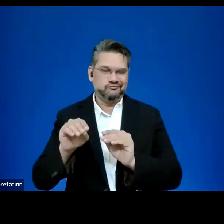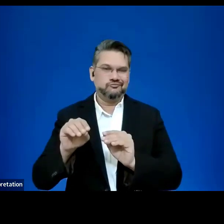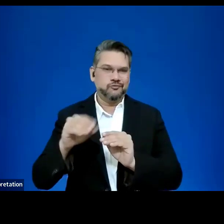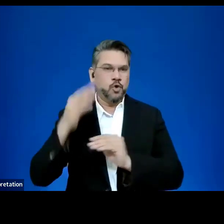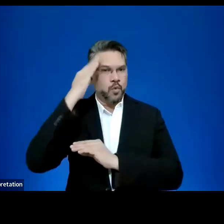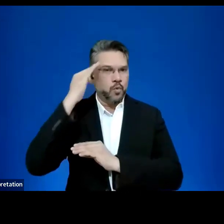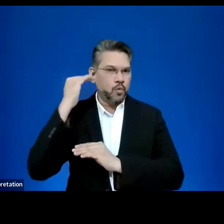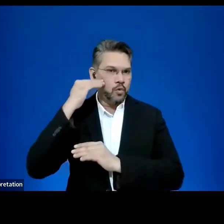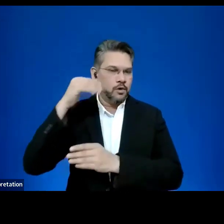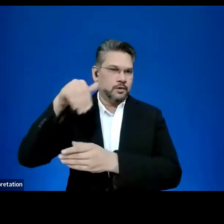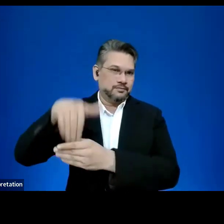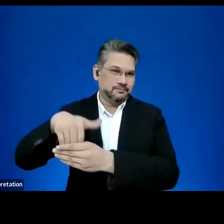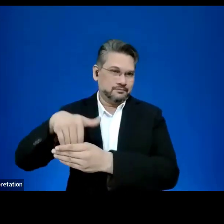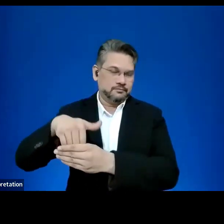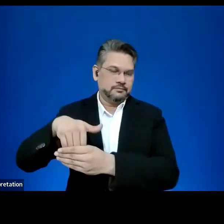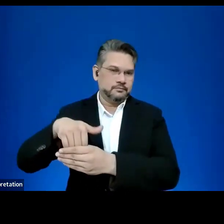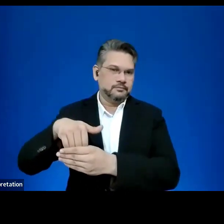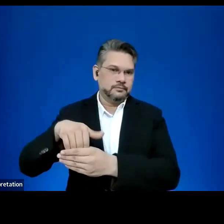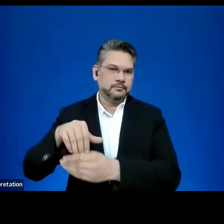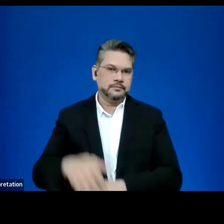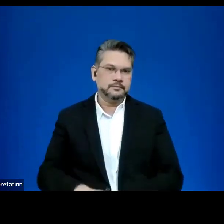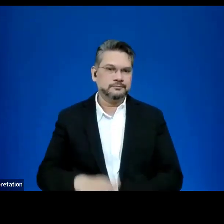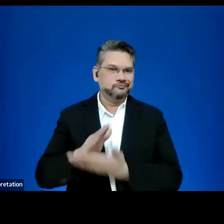可以请那个，